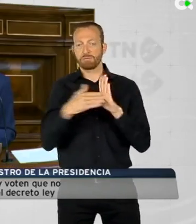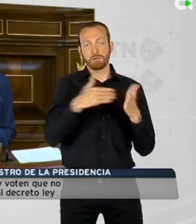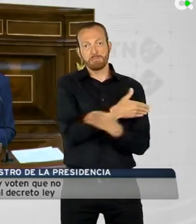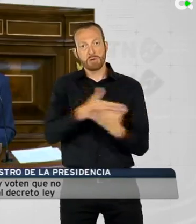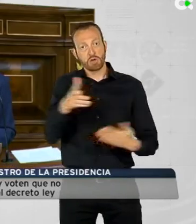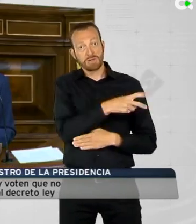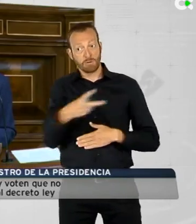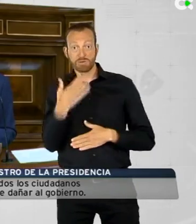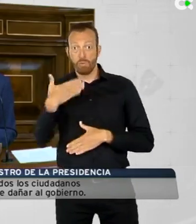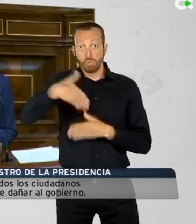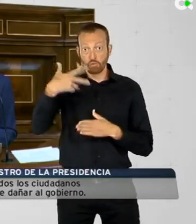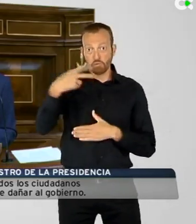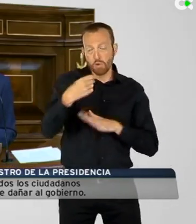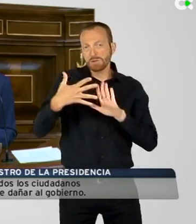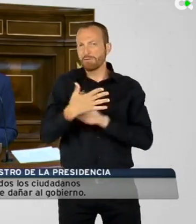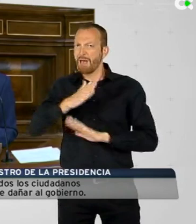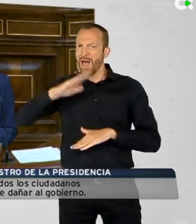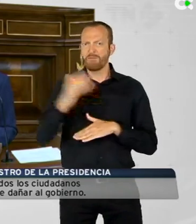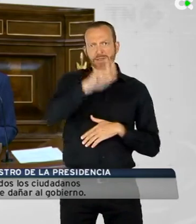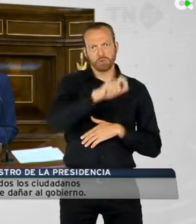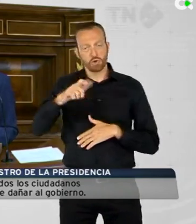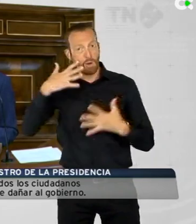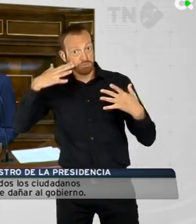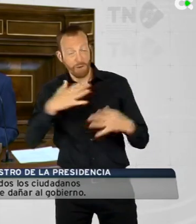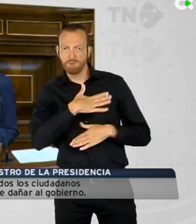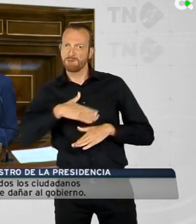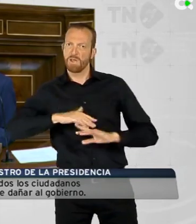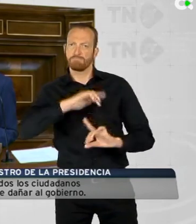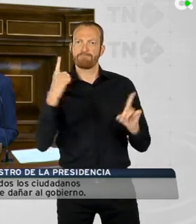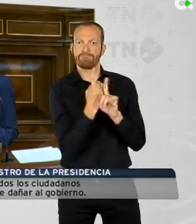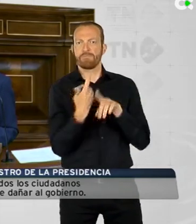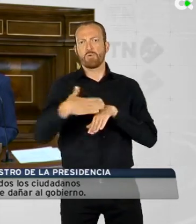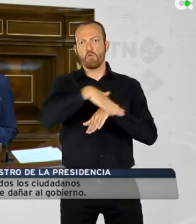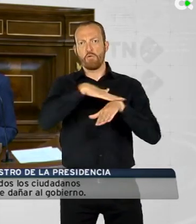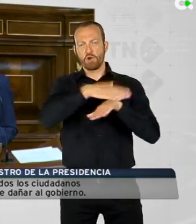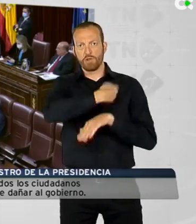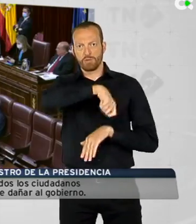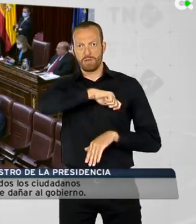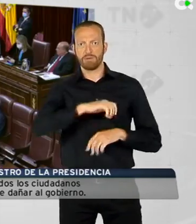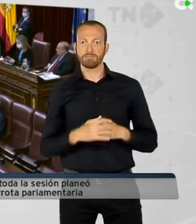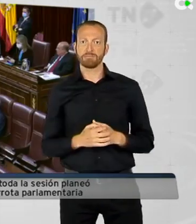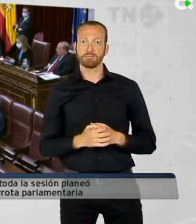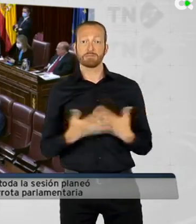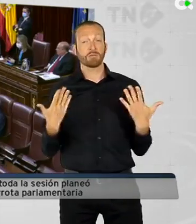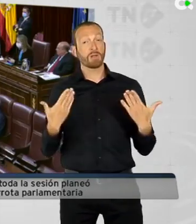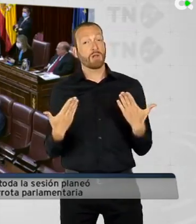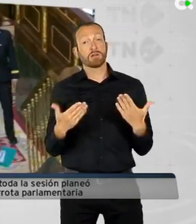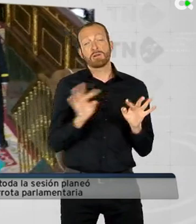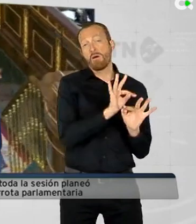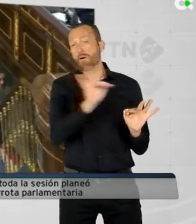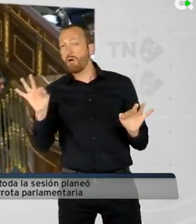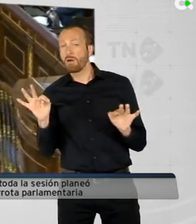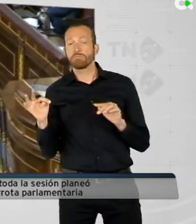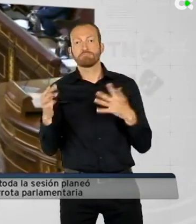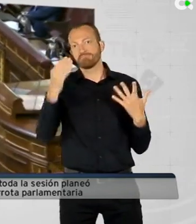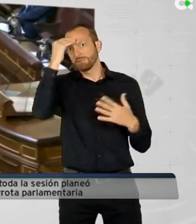Real Decreto Ley están perjudicando a los ciudadanos con el único fin de dañar al gobierno. Y es que durante toda la sesión planeó la duda